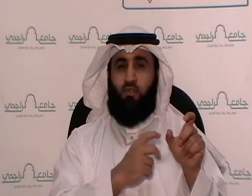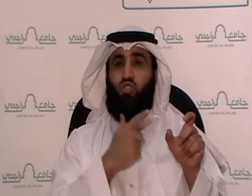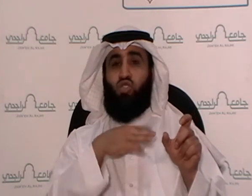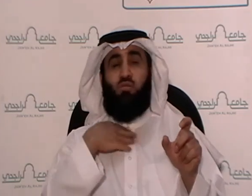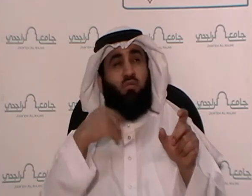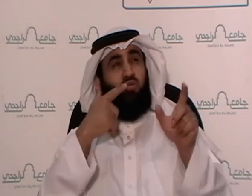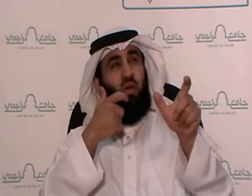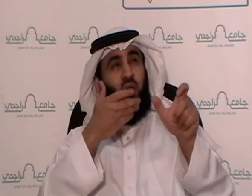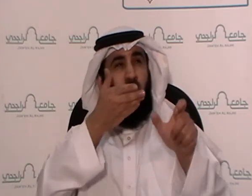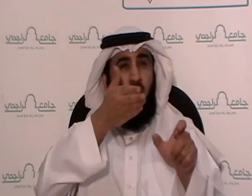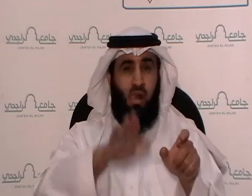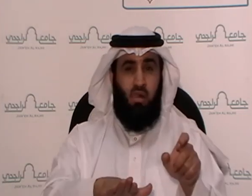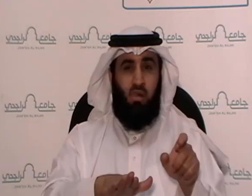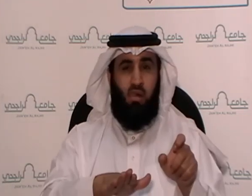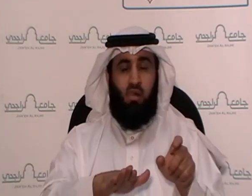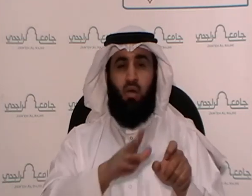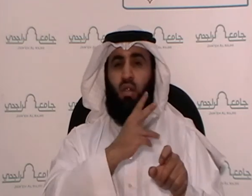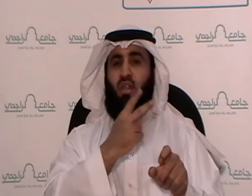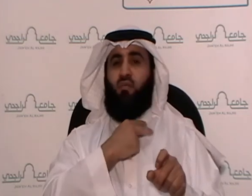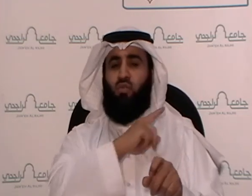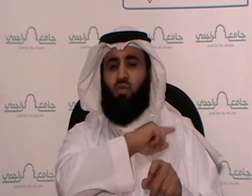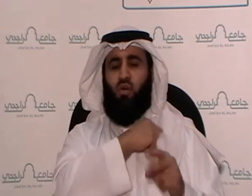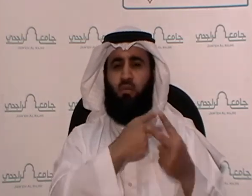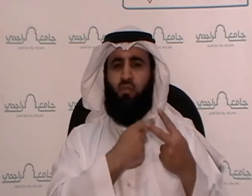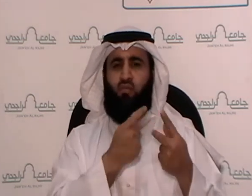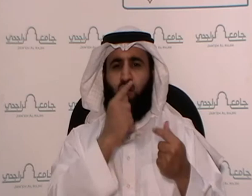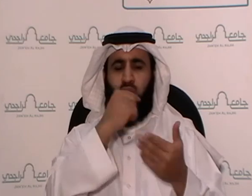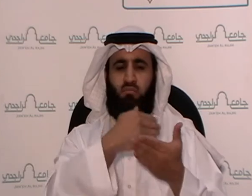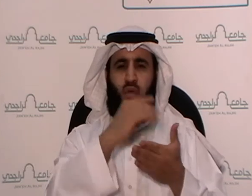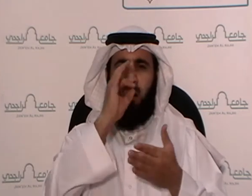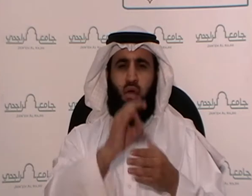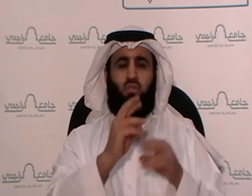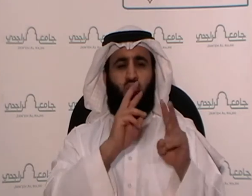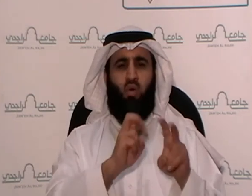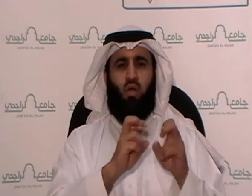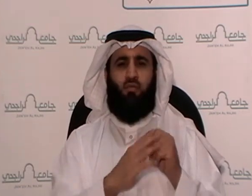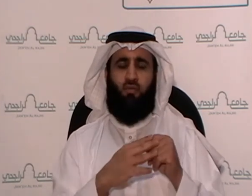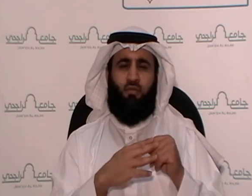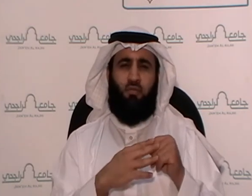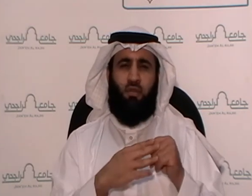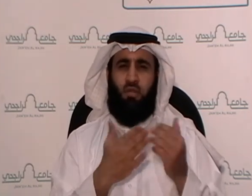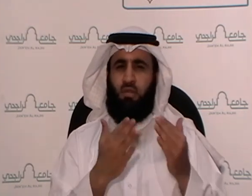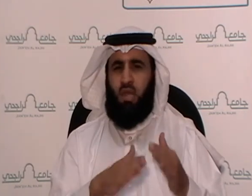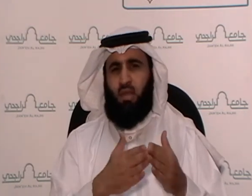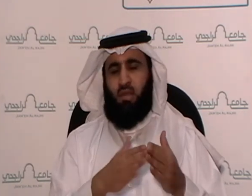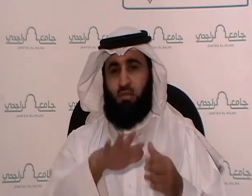لا تكفر هذه الجريمة البشرة. فيا عباد الله، سرقة